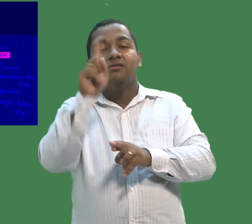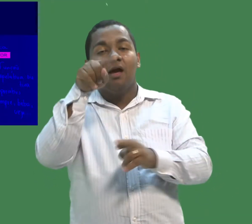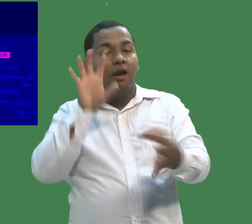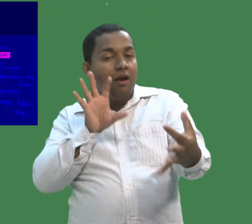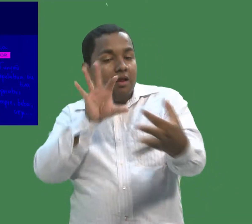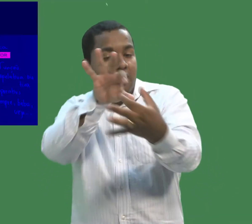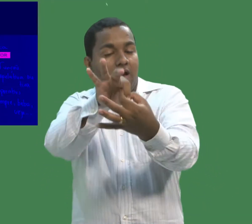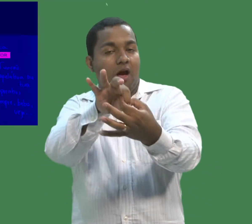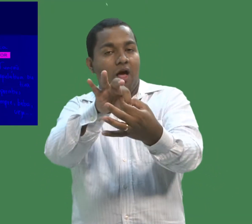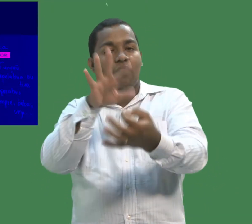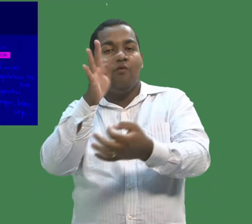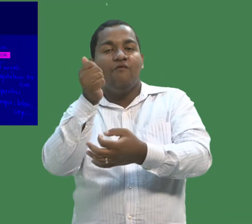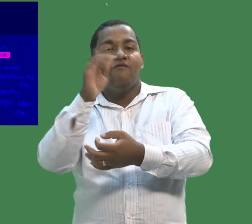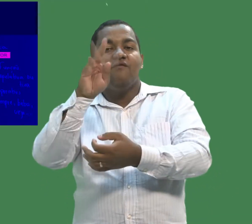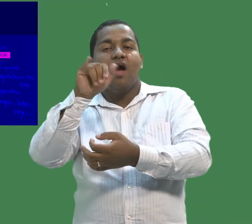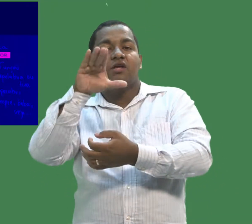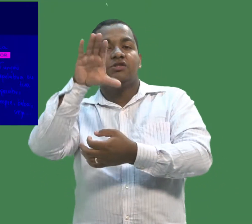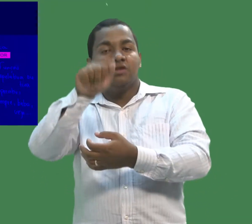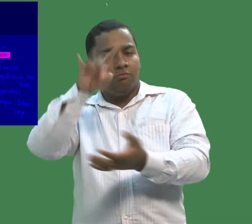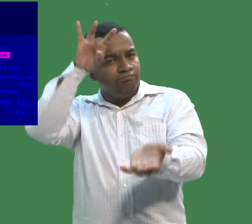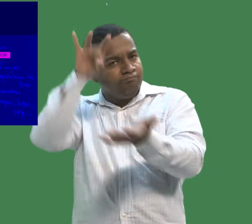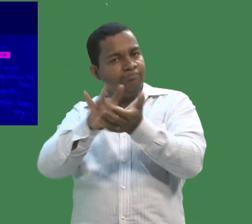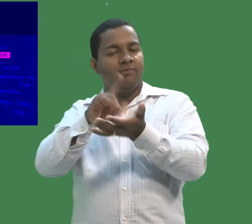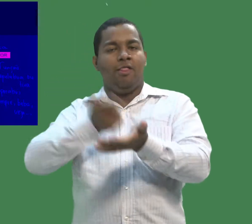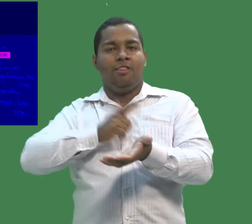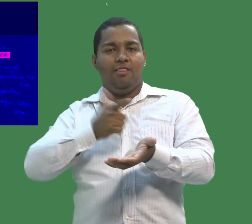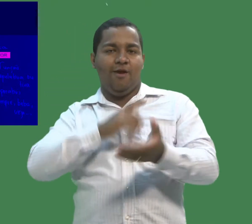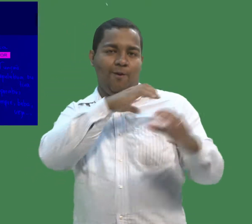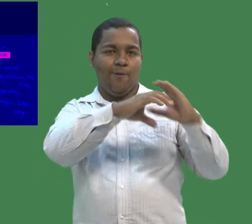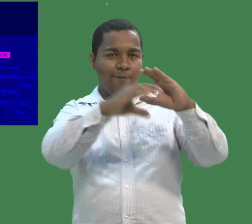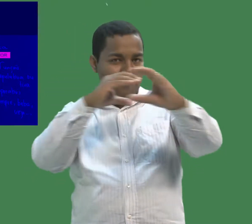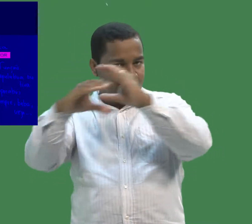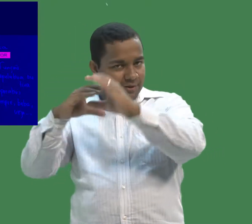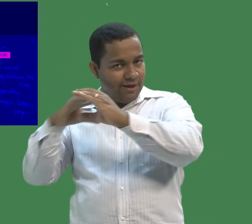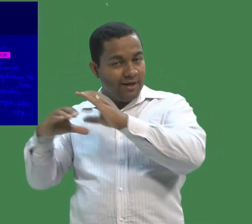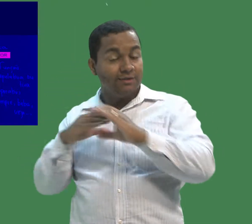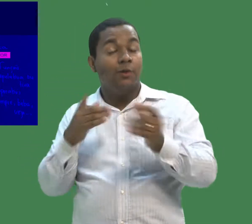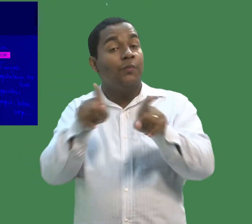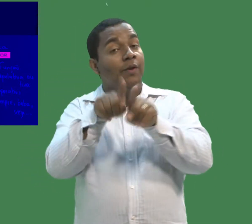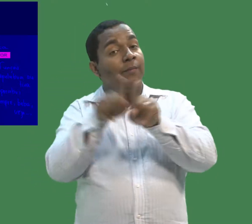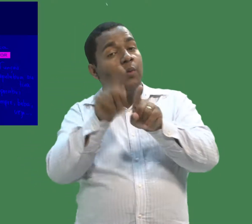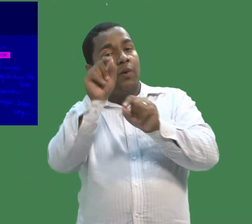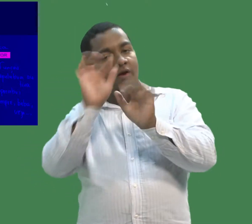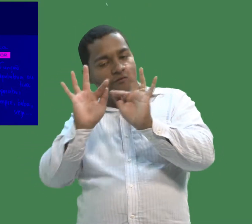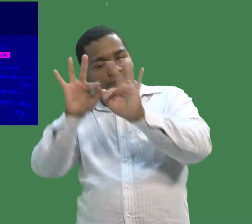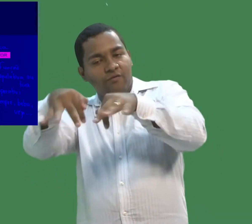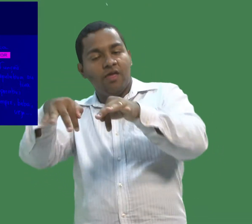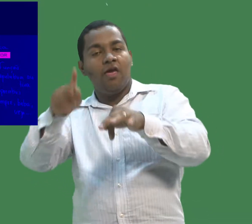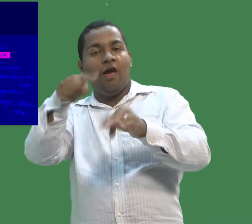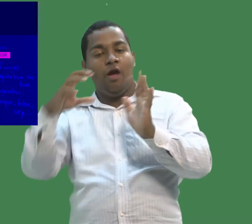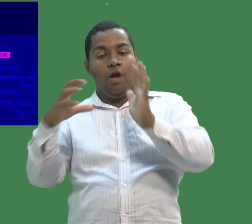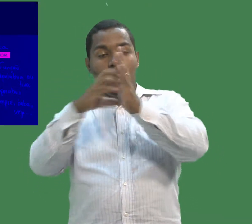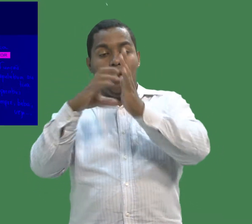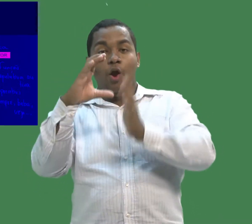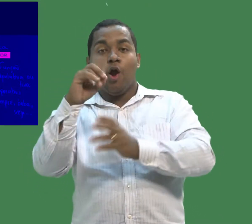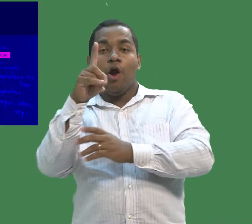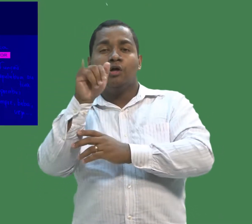há comunicação. Tá? E por fim, teremos o código, que está ligado à função